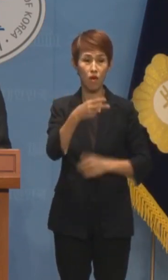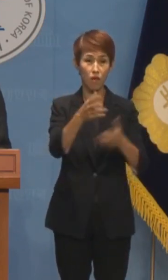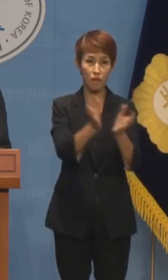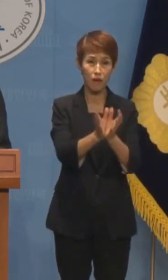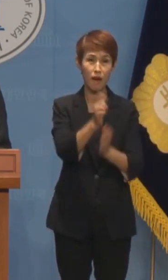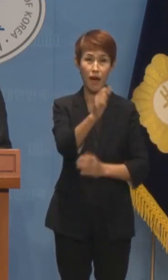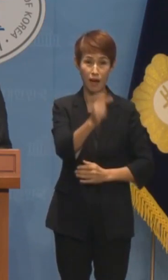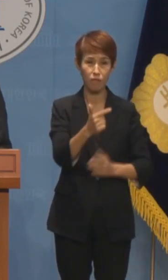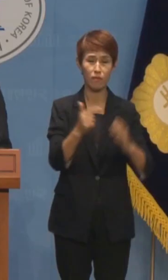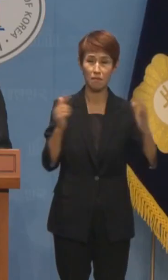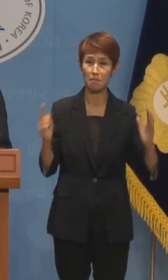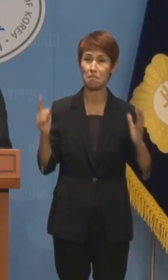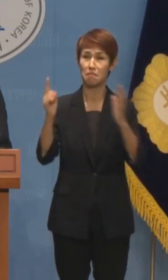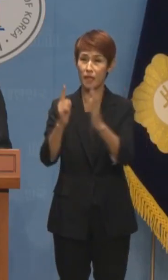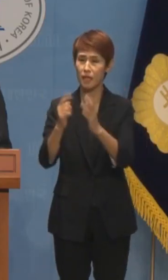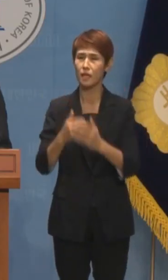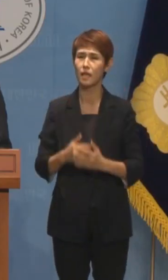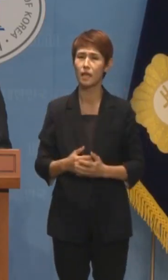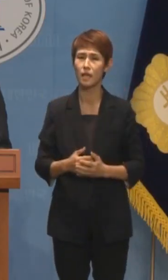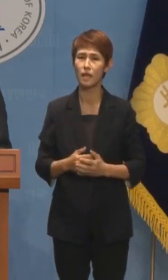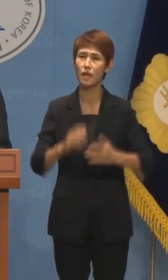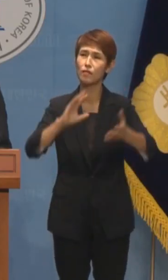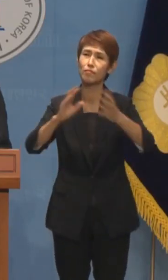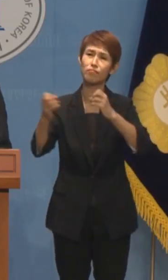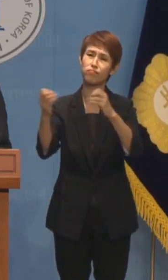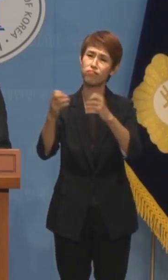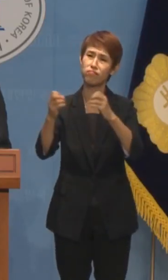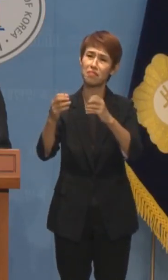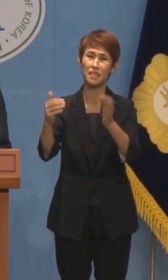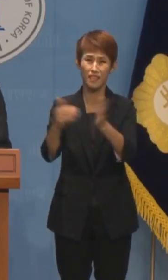덕담만 나누다 끝났다는 말입니까?